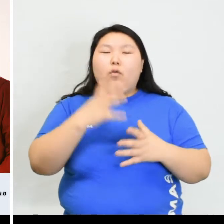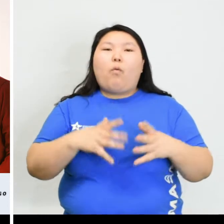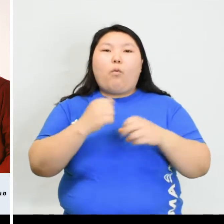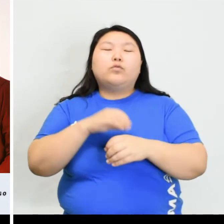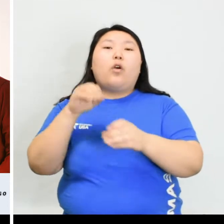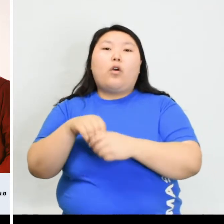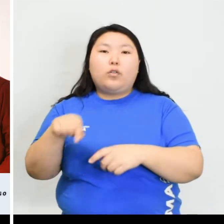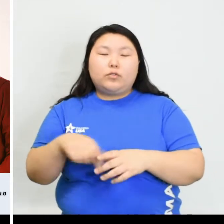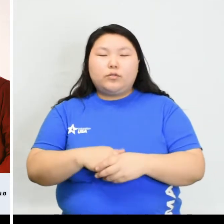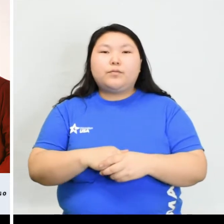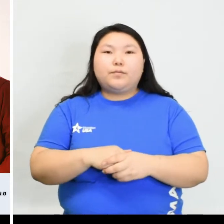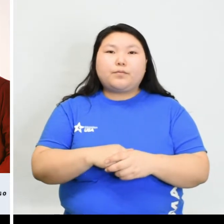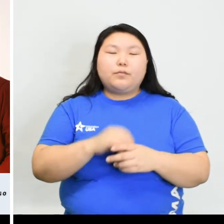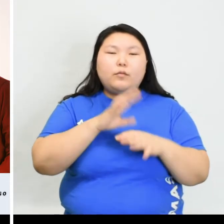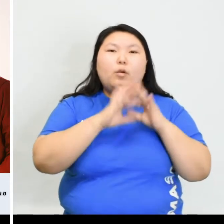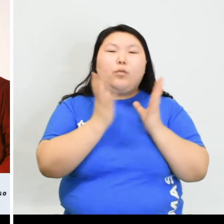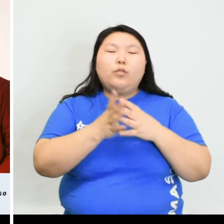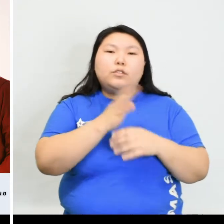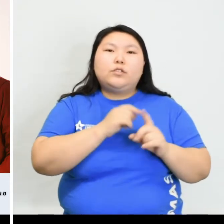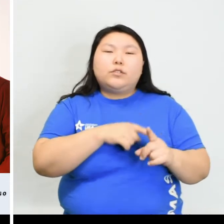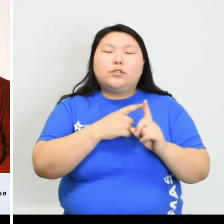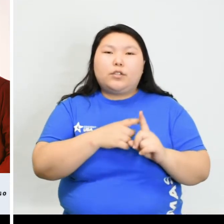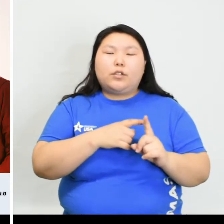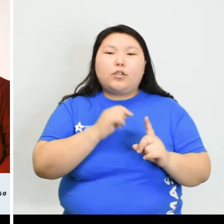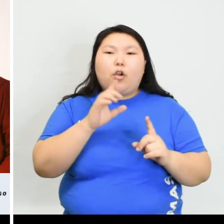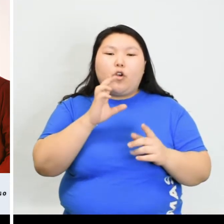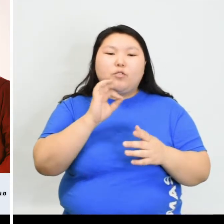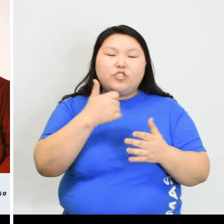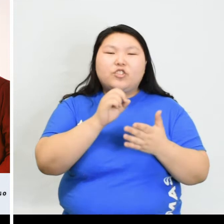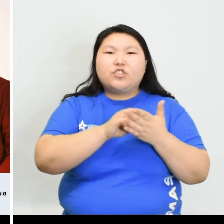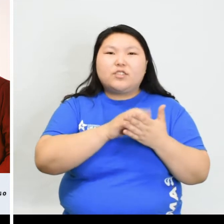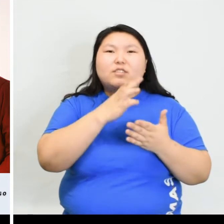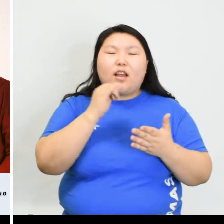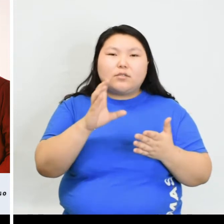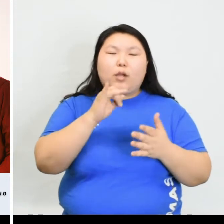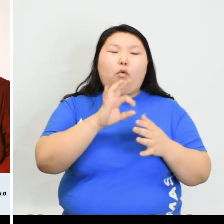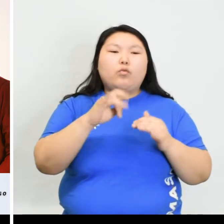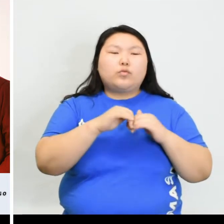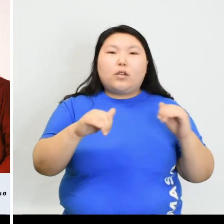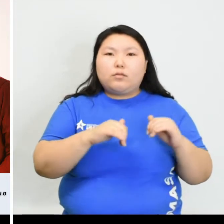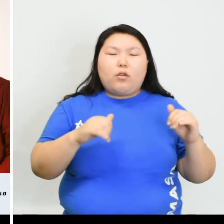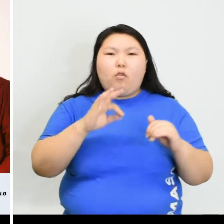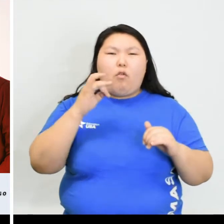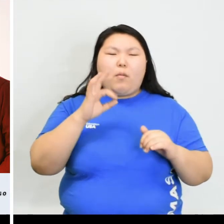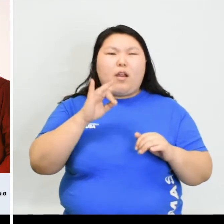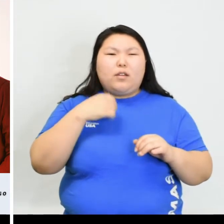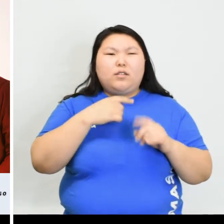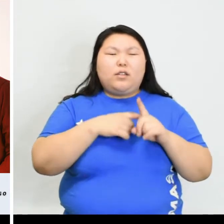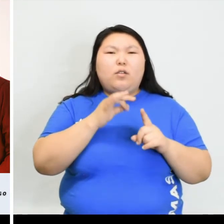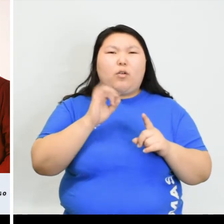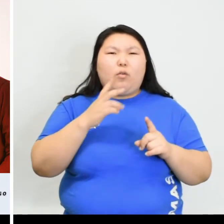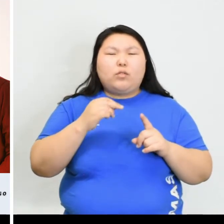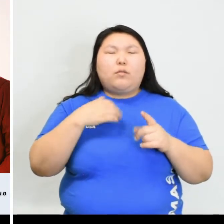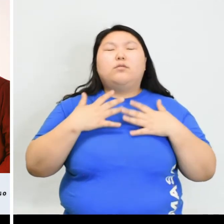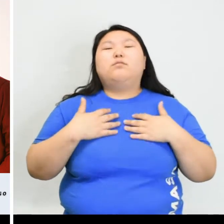те. Бүх тэр нөгөө нэг юу бичих цаас мас бас нэг юу юу баг тэрэн дээр бол өстө нэр үнхээр